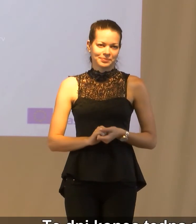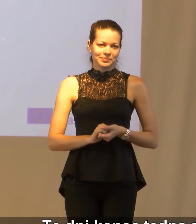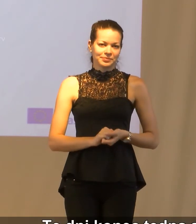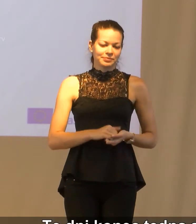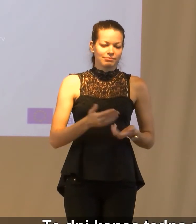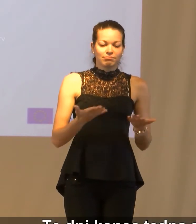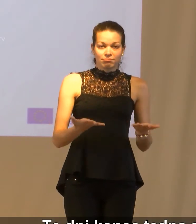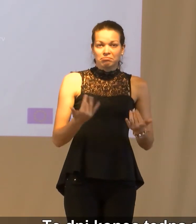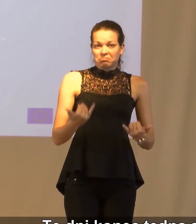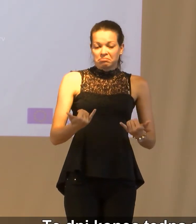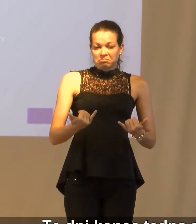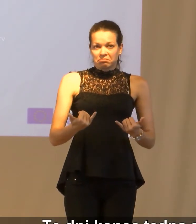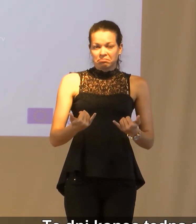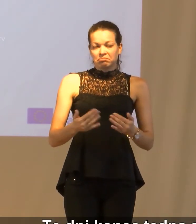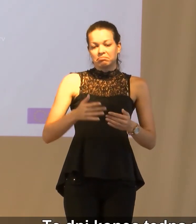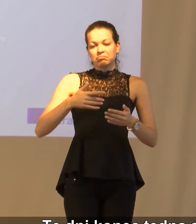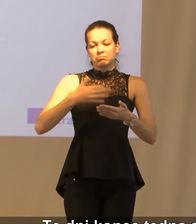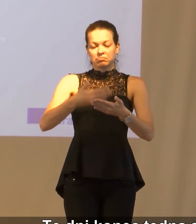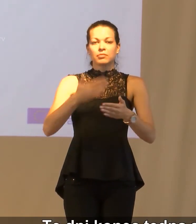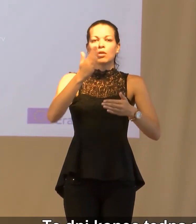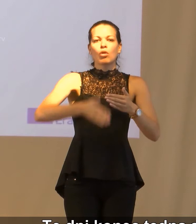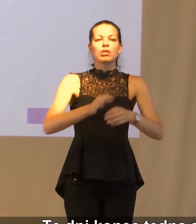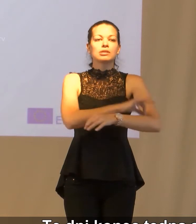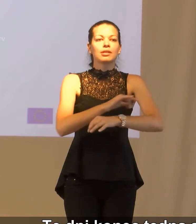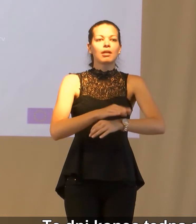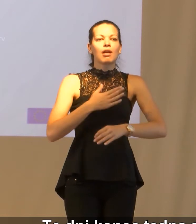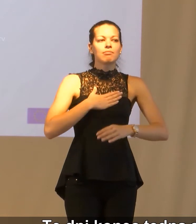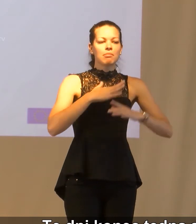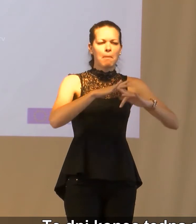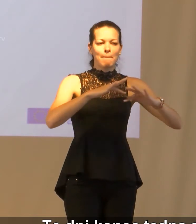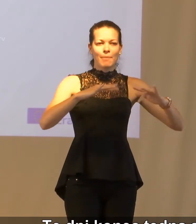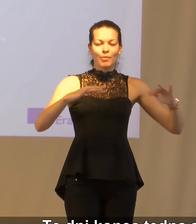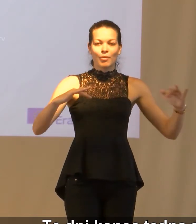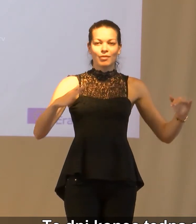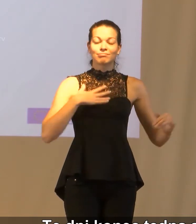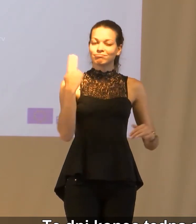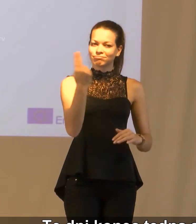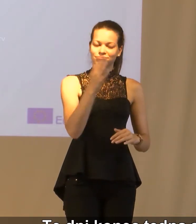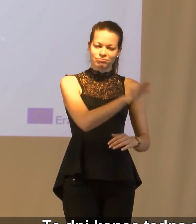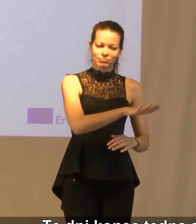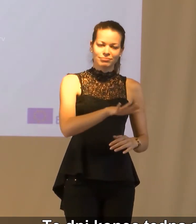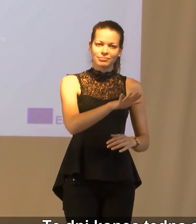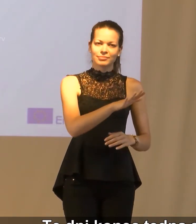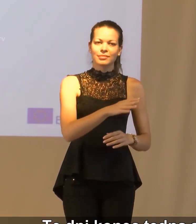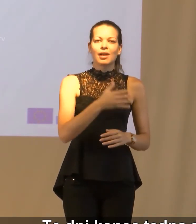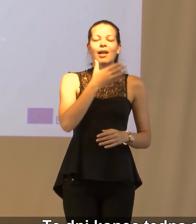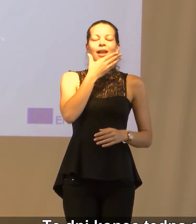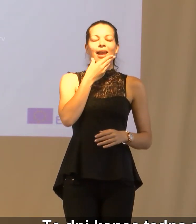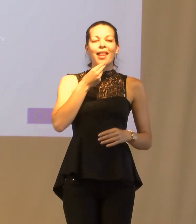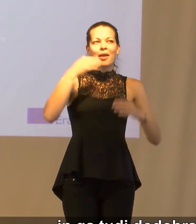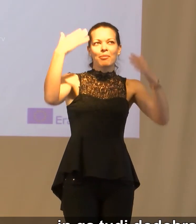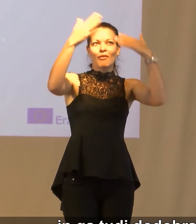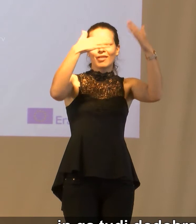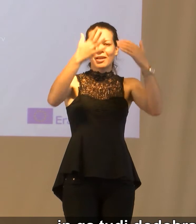Te dni, konec tedna, smo pristali celo na naši obali. Naročili smo seveda to lepo poletno